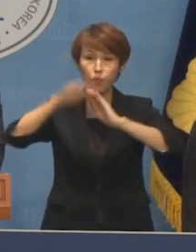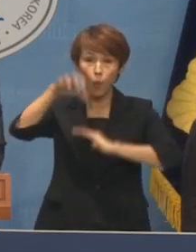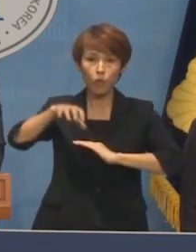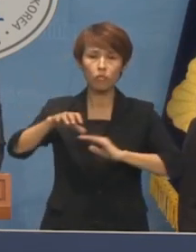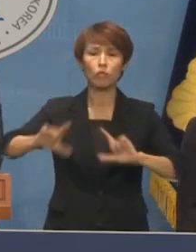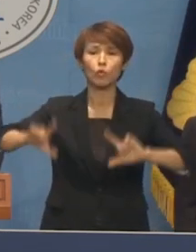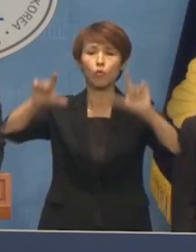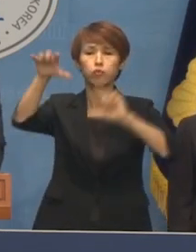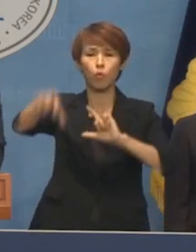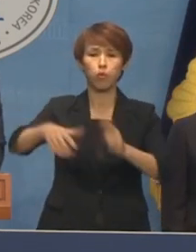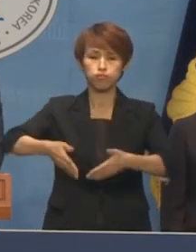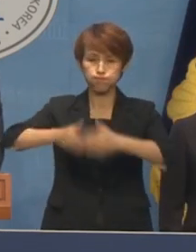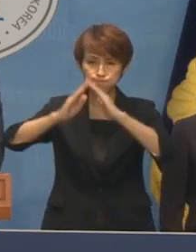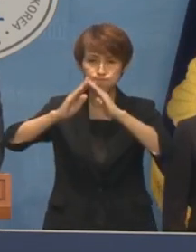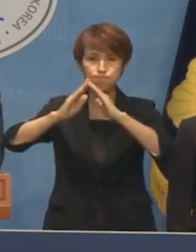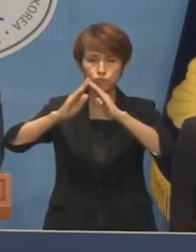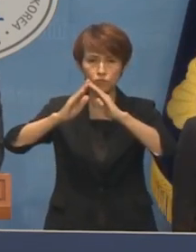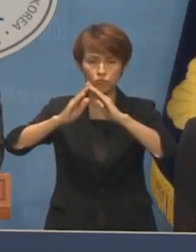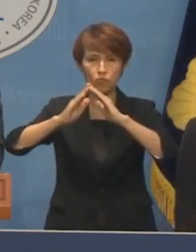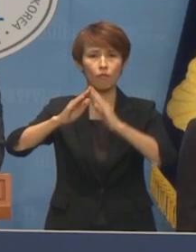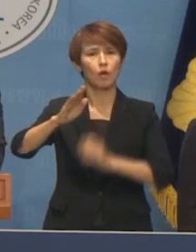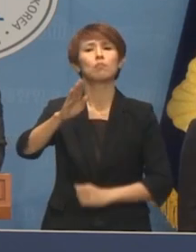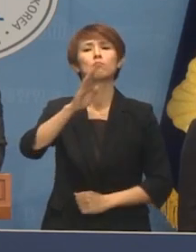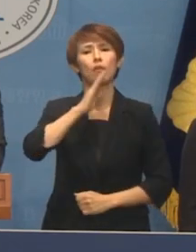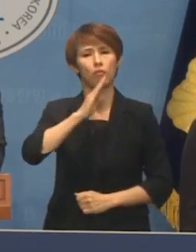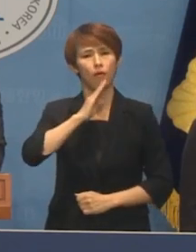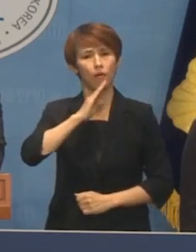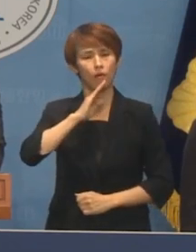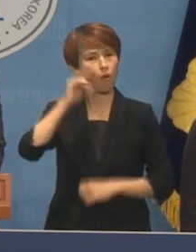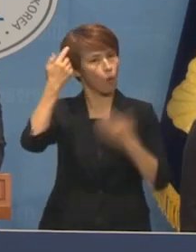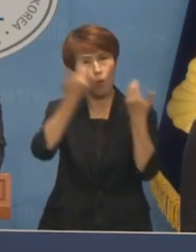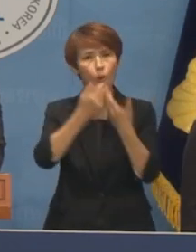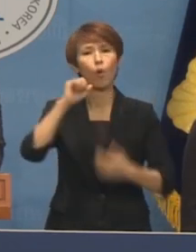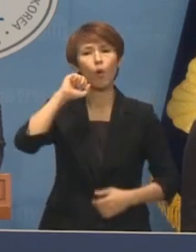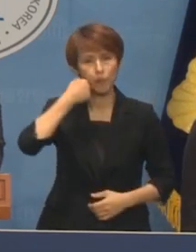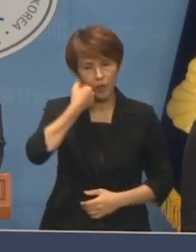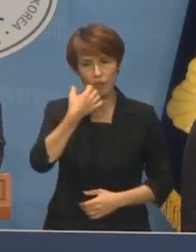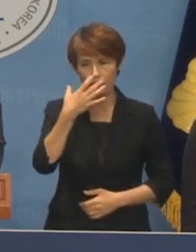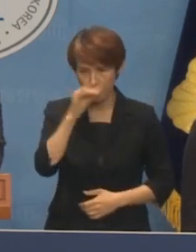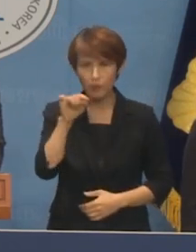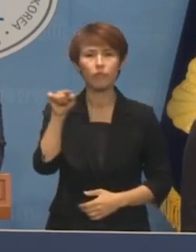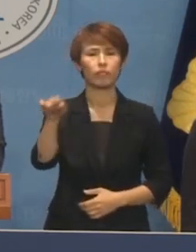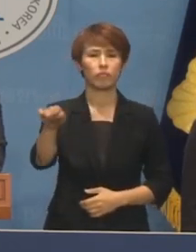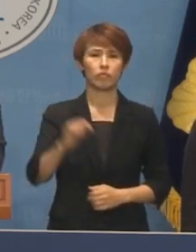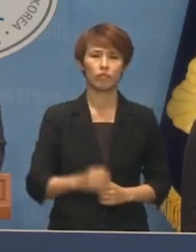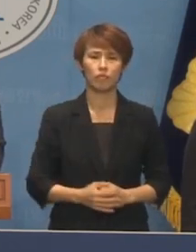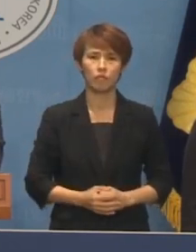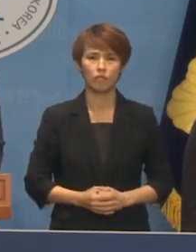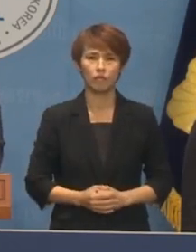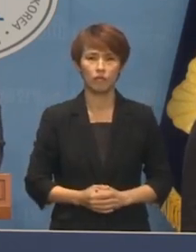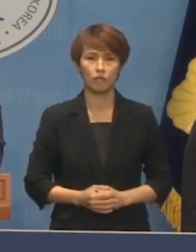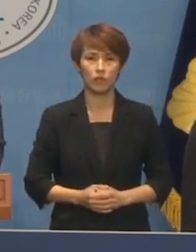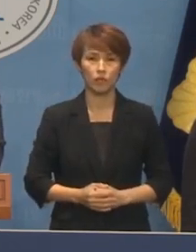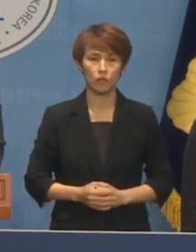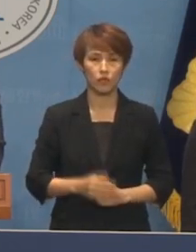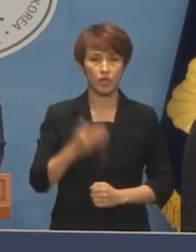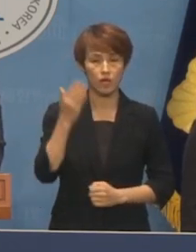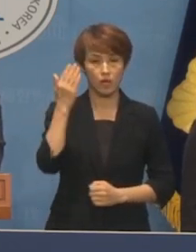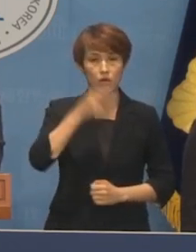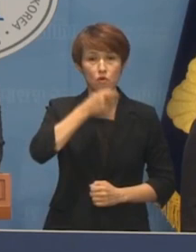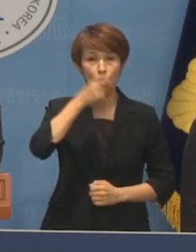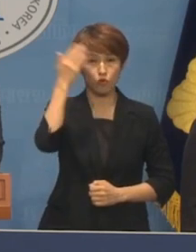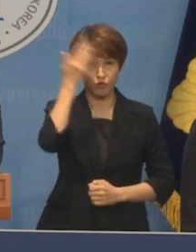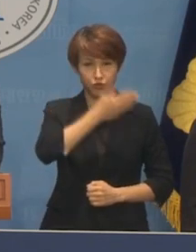동부권에 설립하는 것은 누구도 반론을 제기하기 어려운 타당한 결론입니다. 저희 여수, 순천,